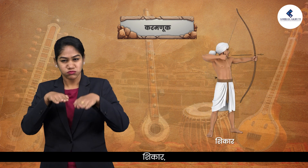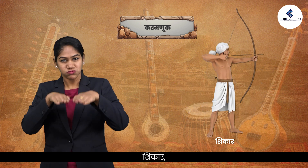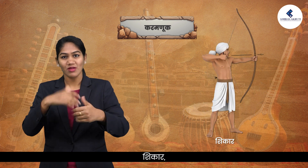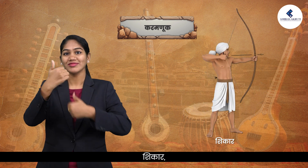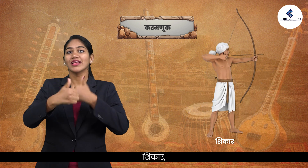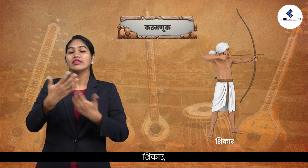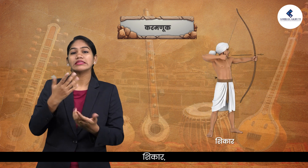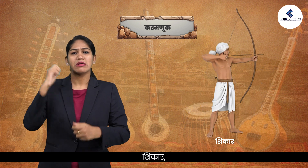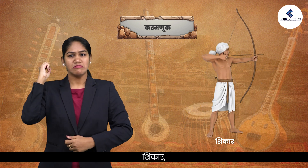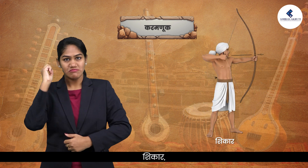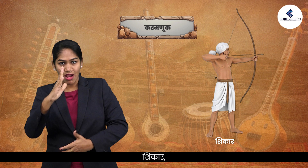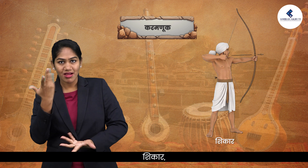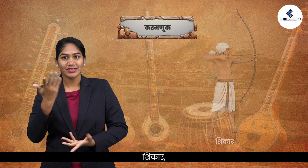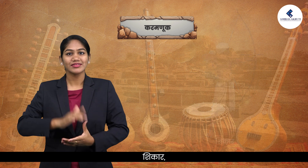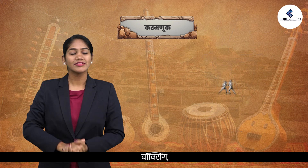शिकार,